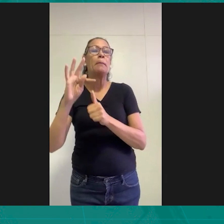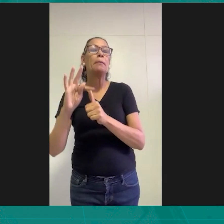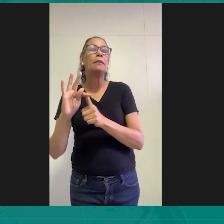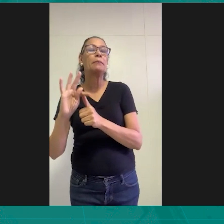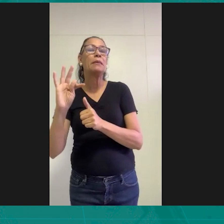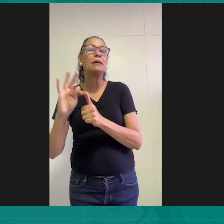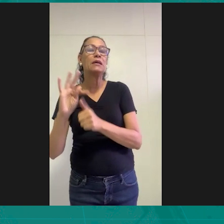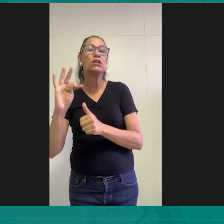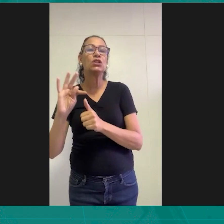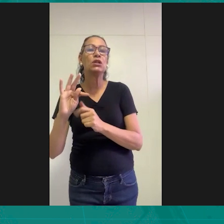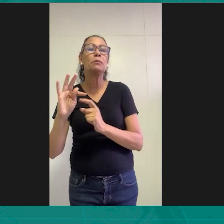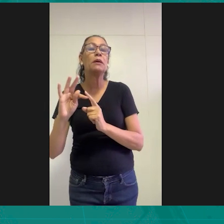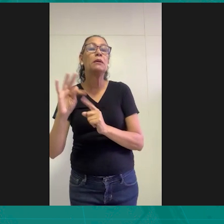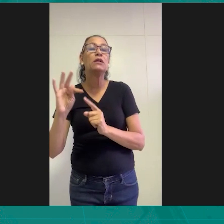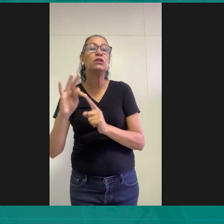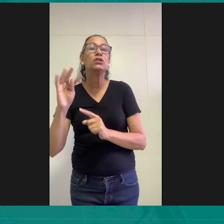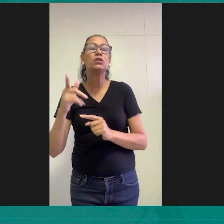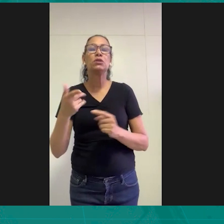a casa de Deus.